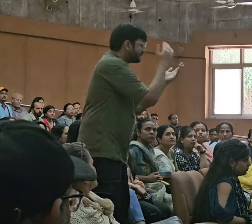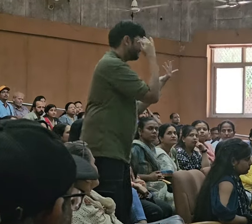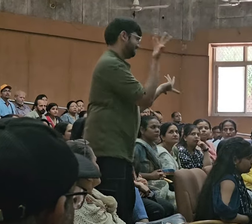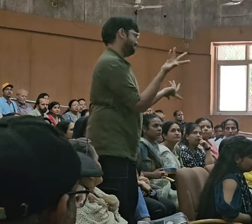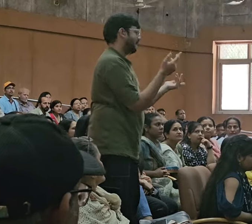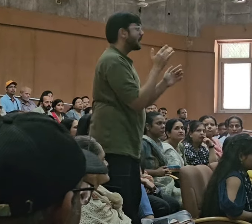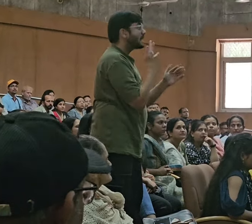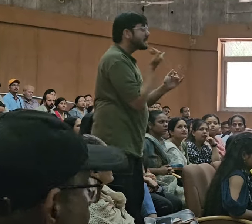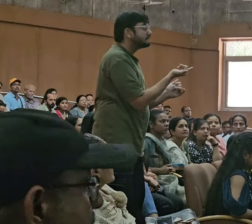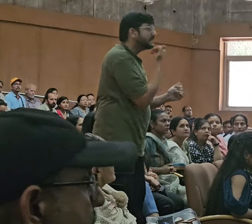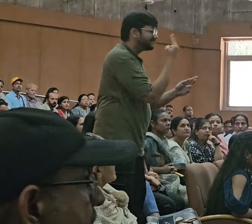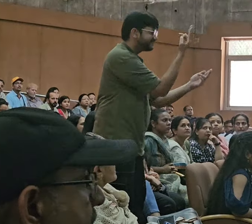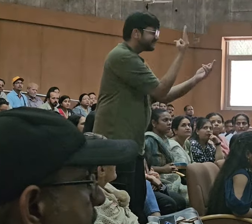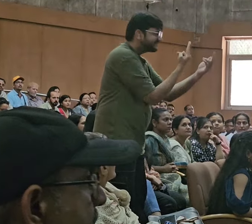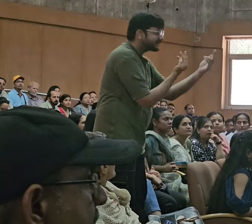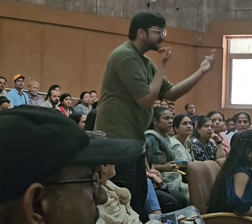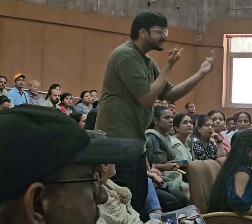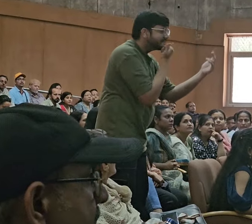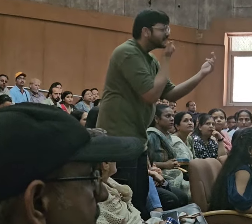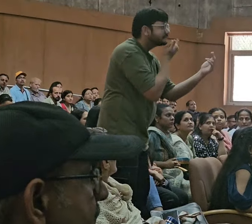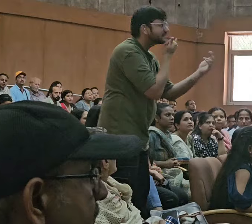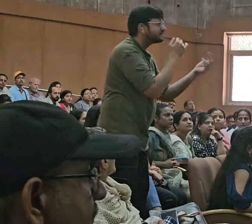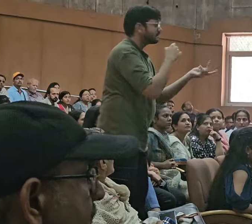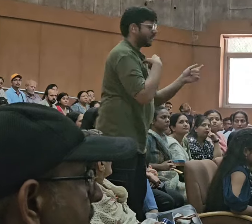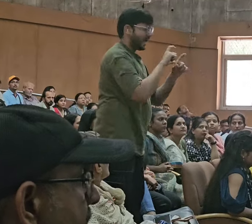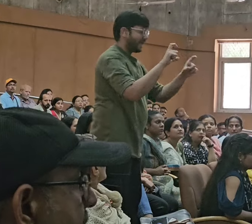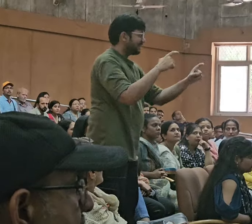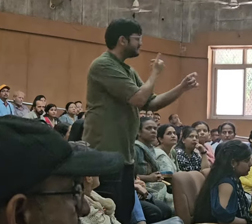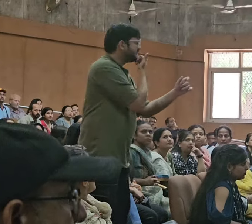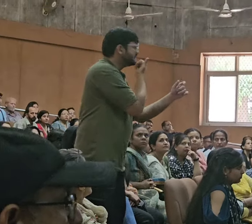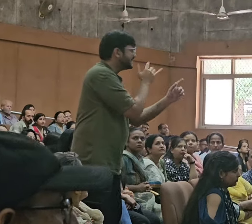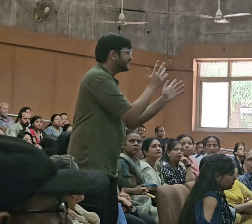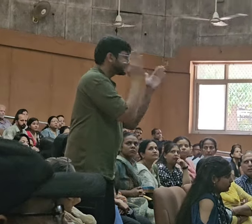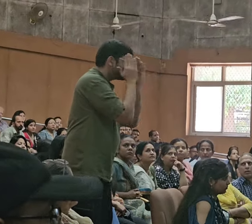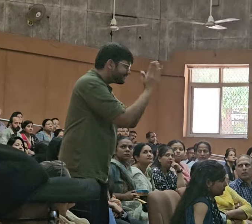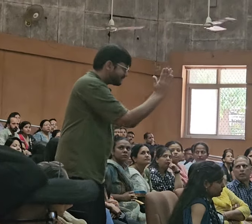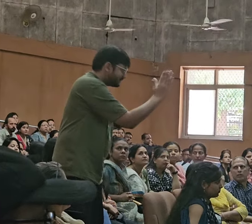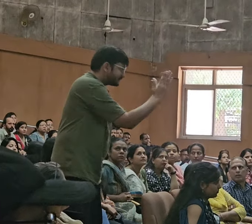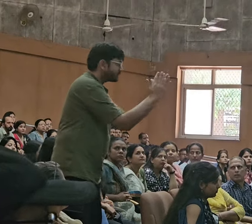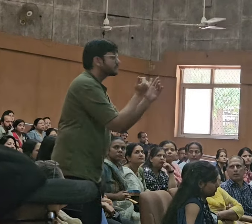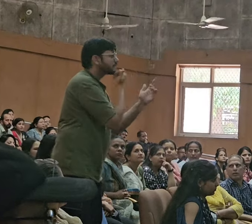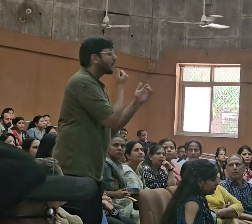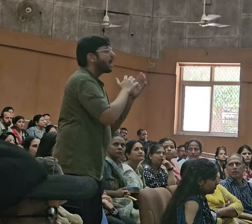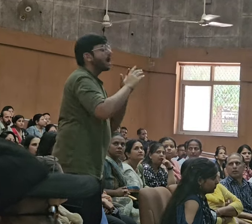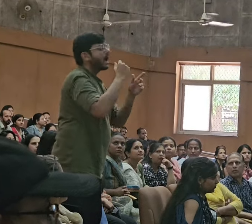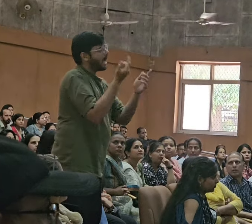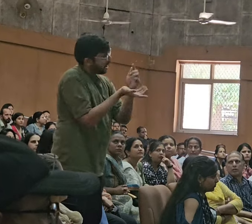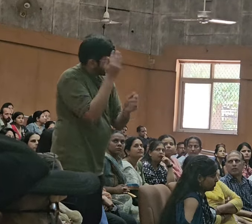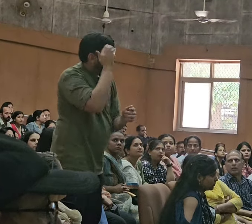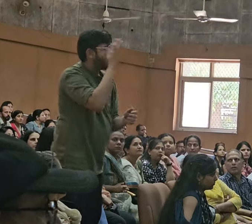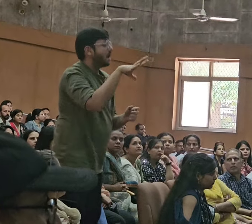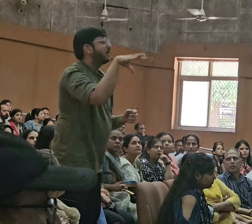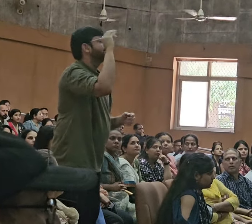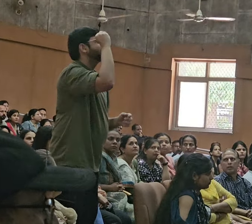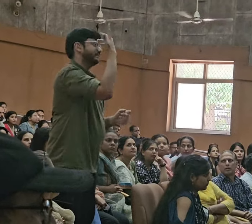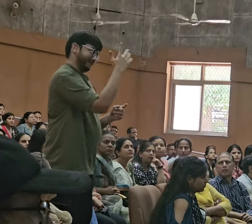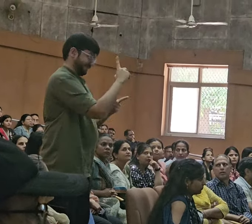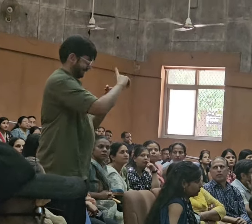पता ही नहीं था कि डेफ अशर भी कोई चीज होती है या ये दिखता नहीं है। और बहुत सारी मतलब जैसे मेरा फ्रेंड आर्ट, मैं खुद आर्टिस्ट हूँ, मेरा फ्रेंड